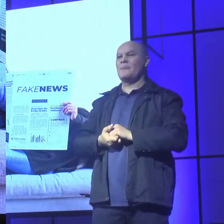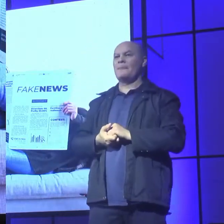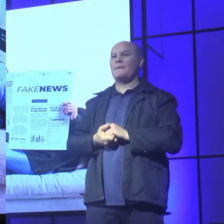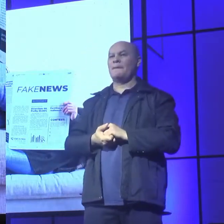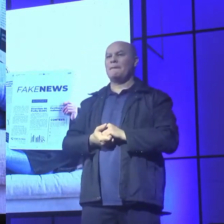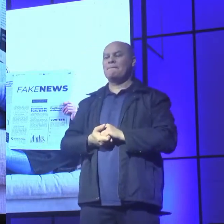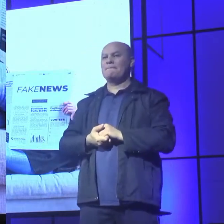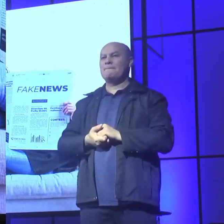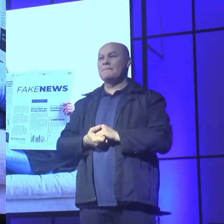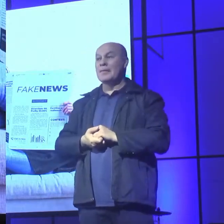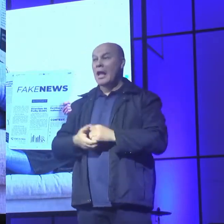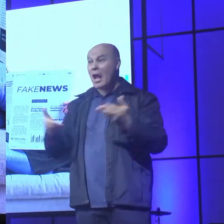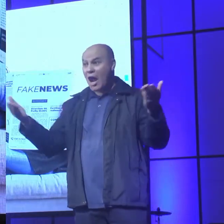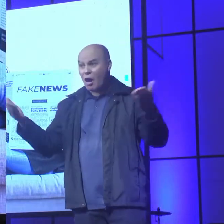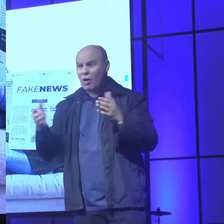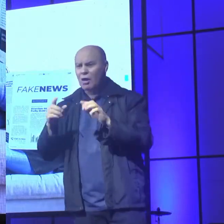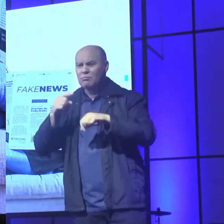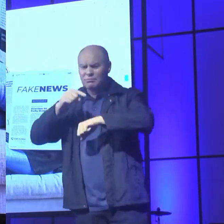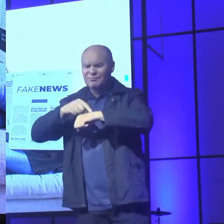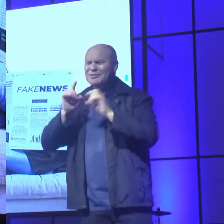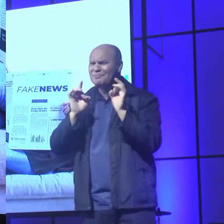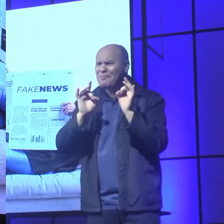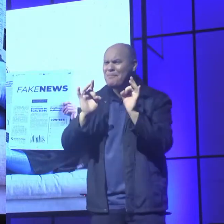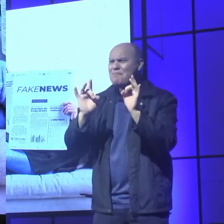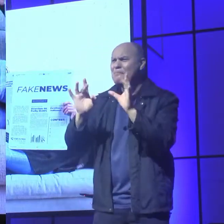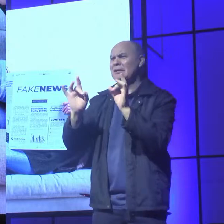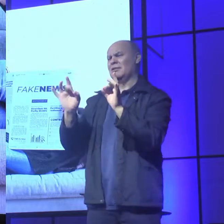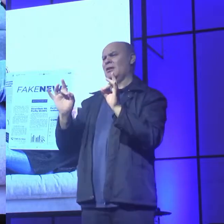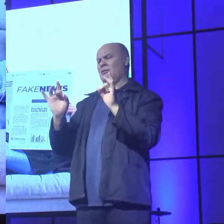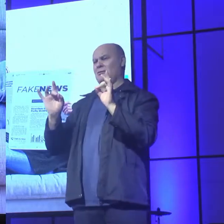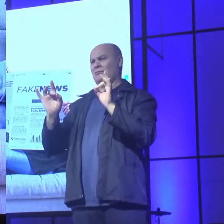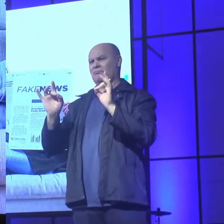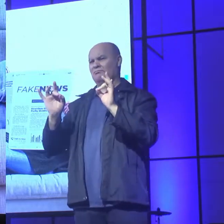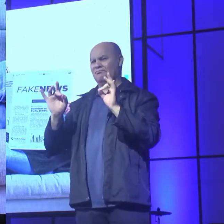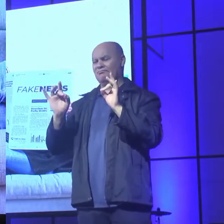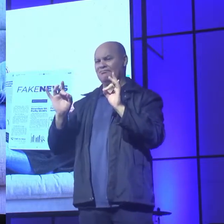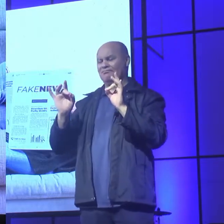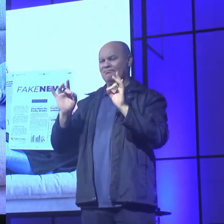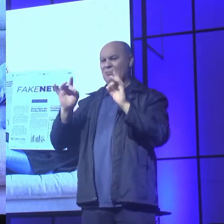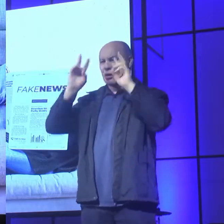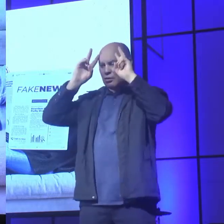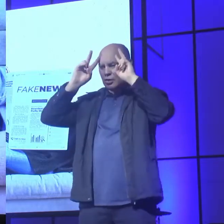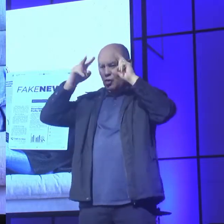Feche seus olhos, curve a sua cabeça e reflita.